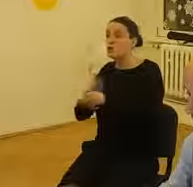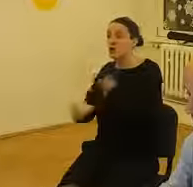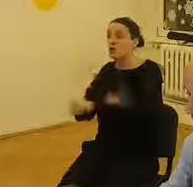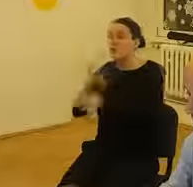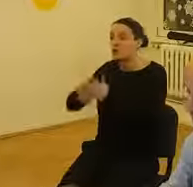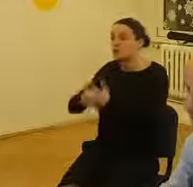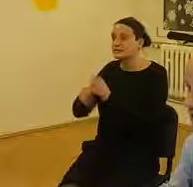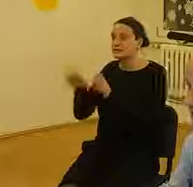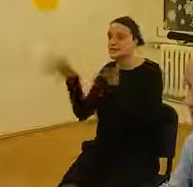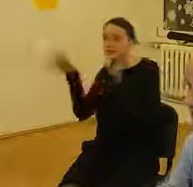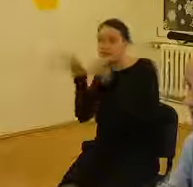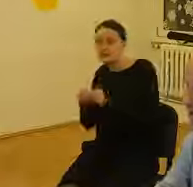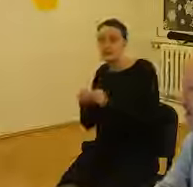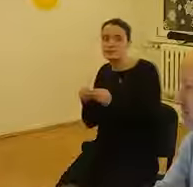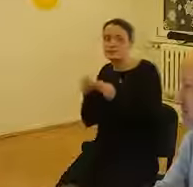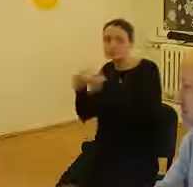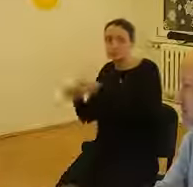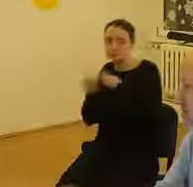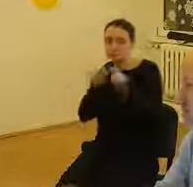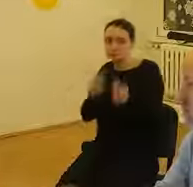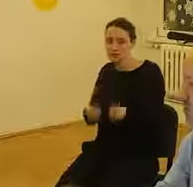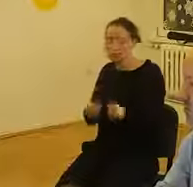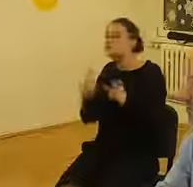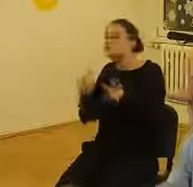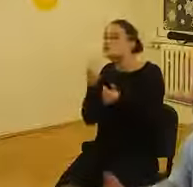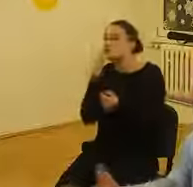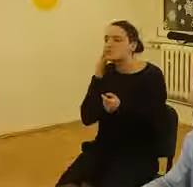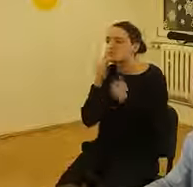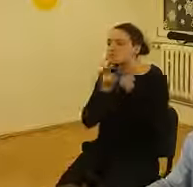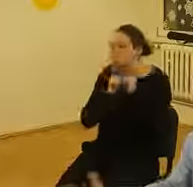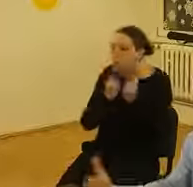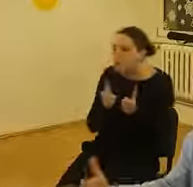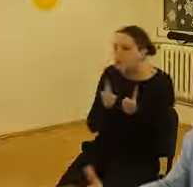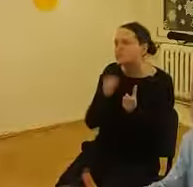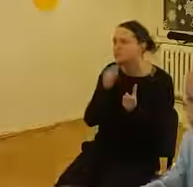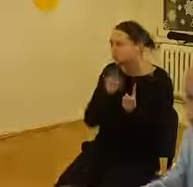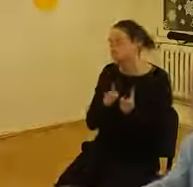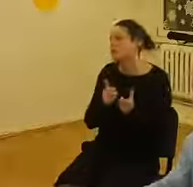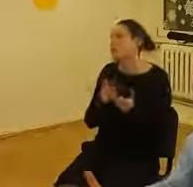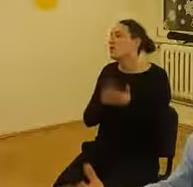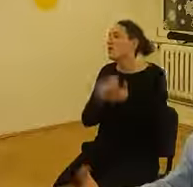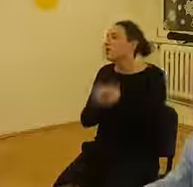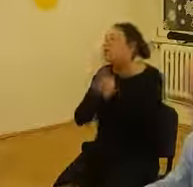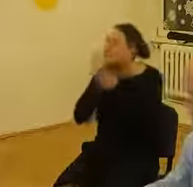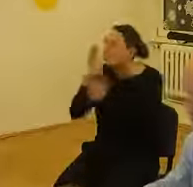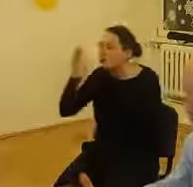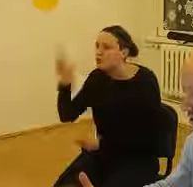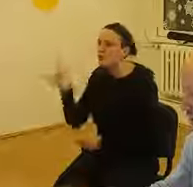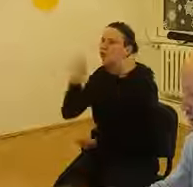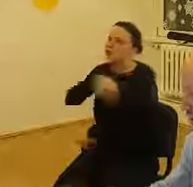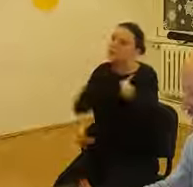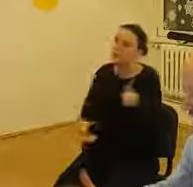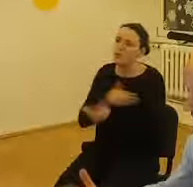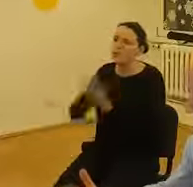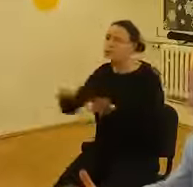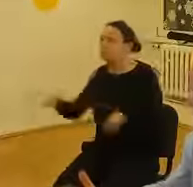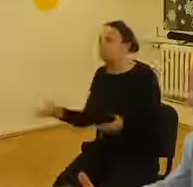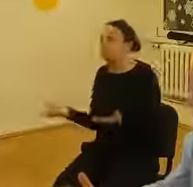współfinansować pewne rzeczy, ale przede wszystkim na te rzeczy, które zgłaszają do nas mieszkańcy, nie wiem, biblioteki, szkoły,